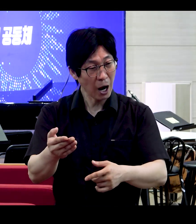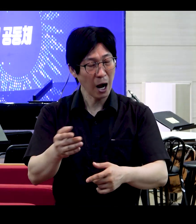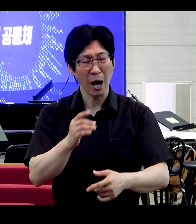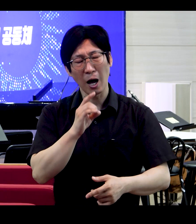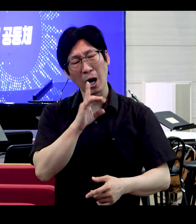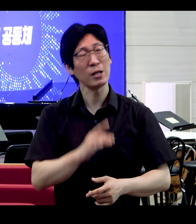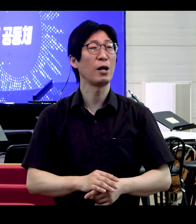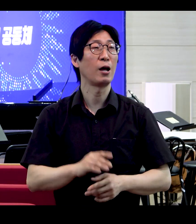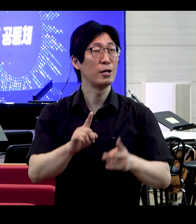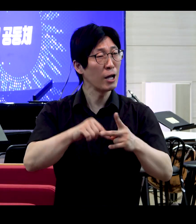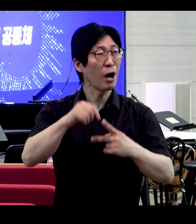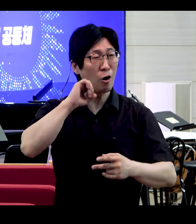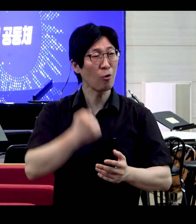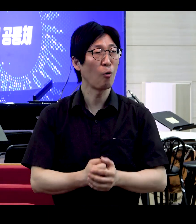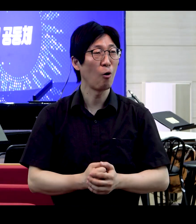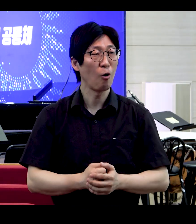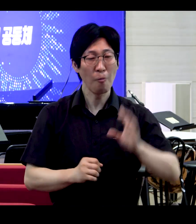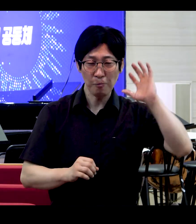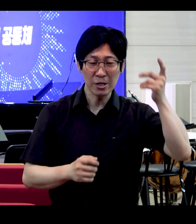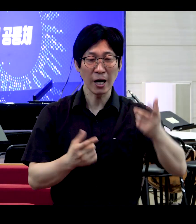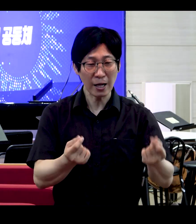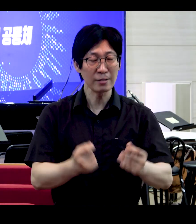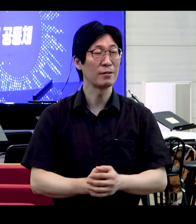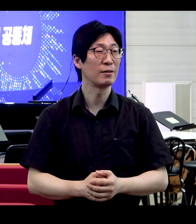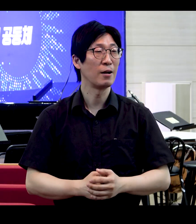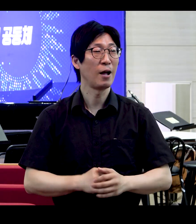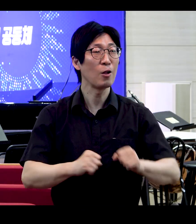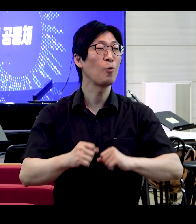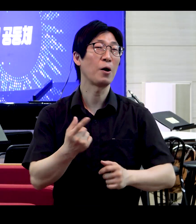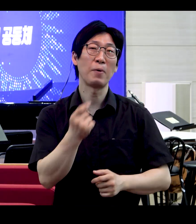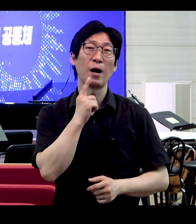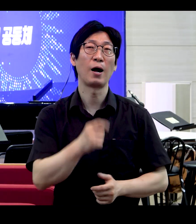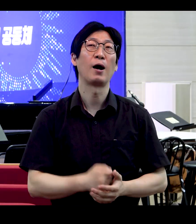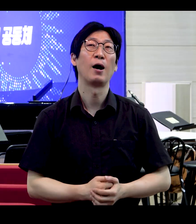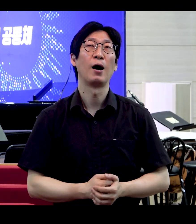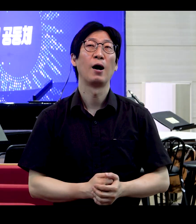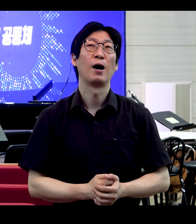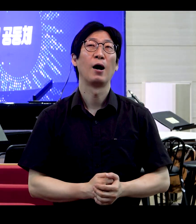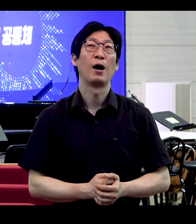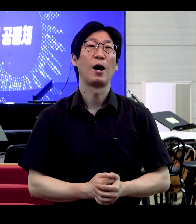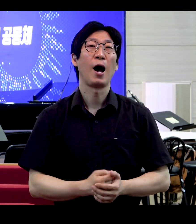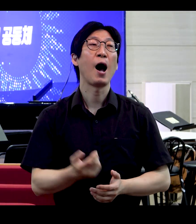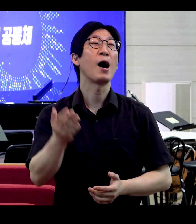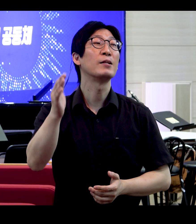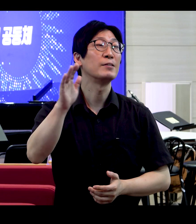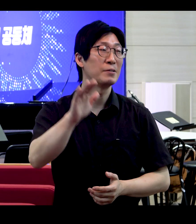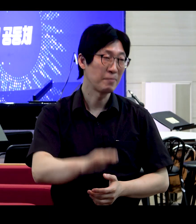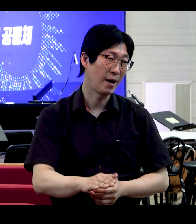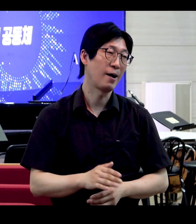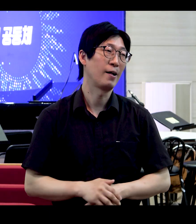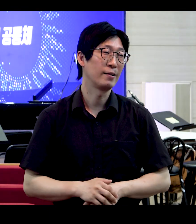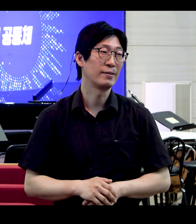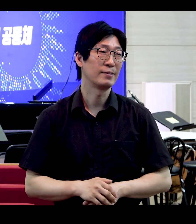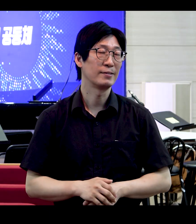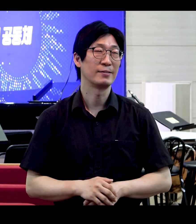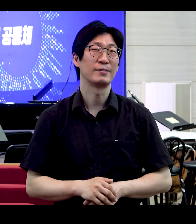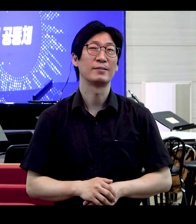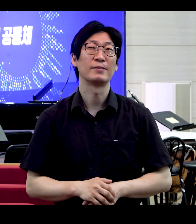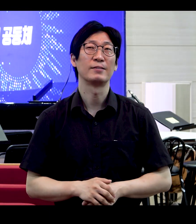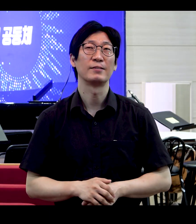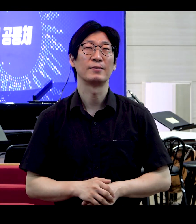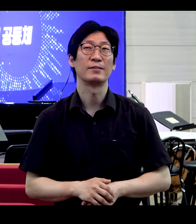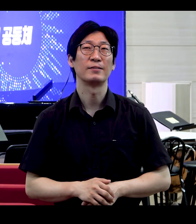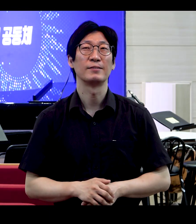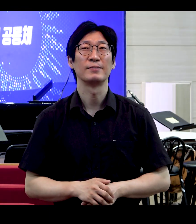되는 거예요. 내 생각 볼 때 이건 미친 짓이에요. 말도 안 되는 짓이에요. 그래서 어려운 거죠. 그래서 어려운